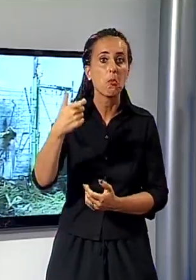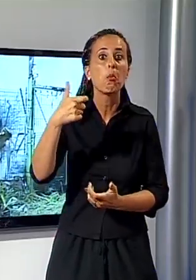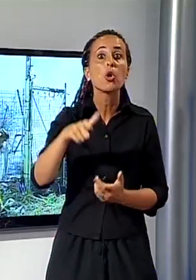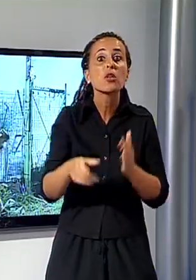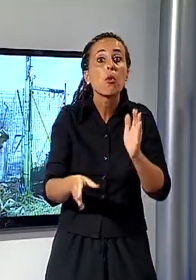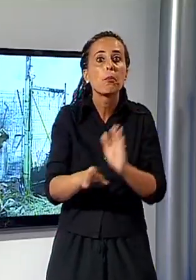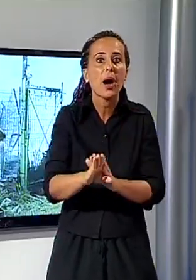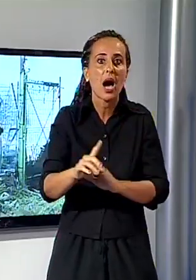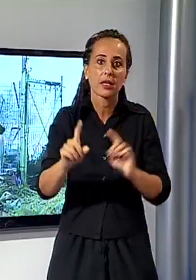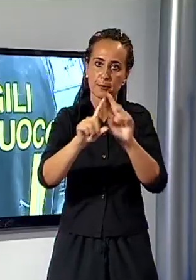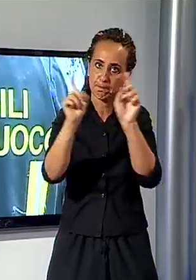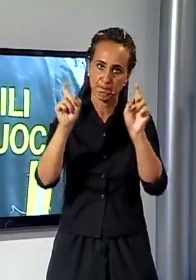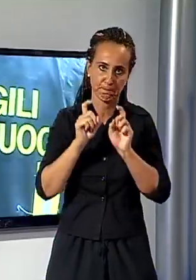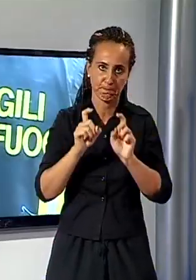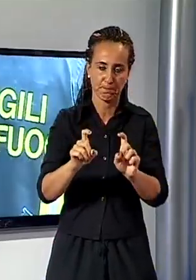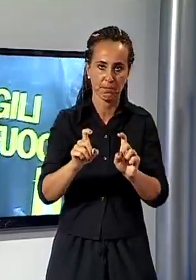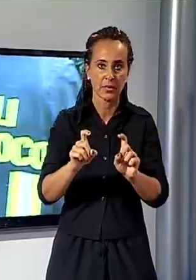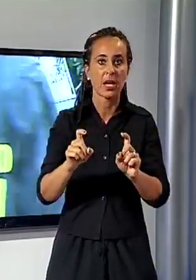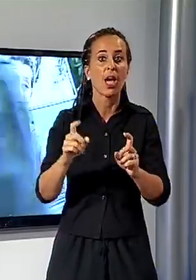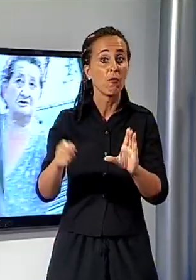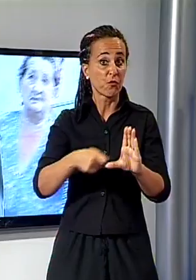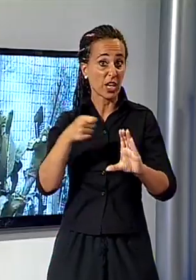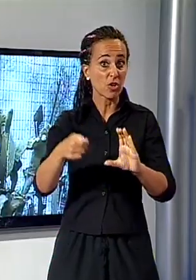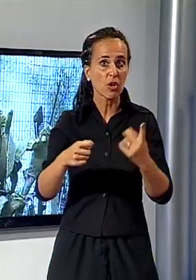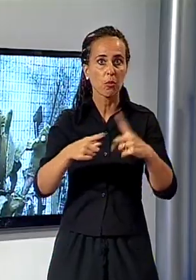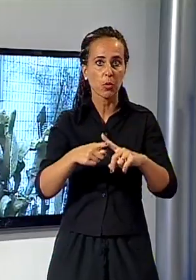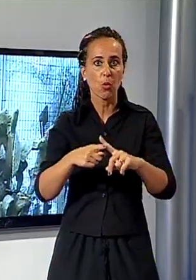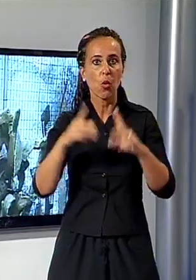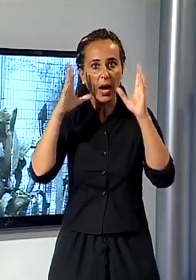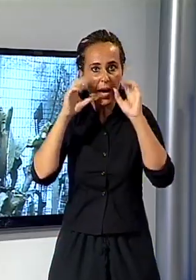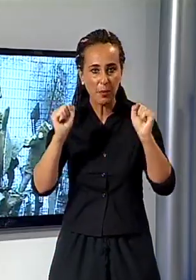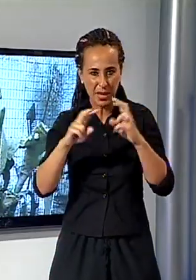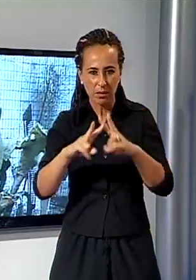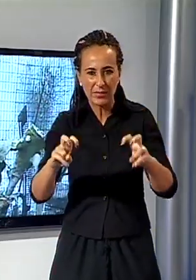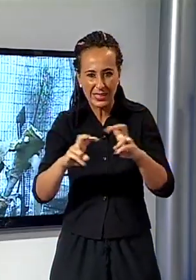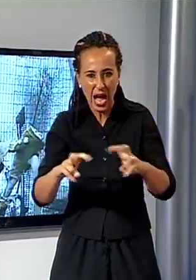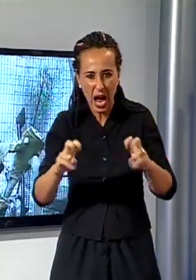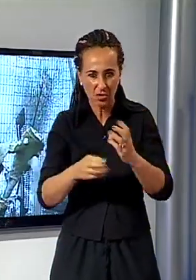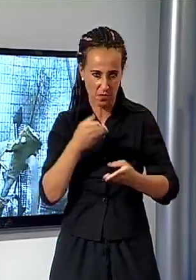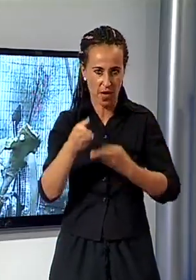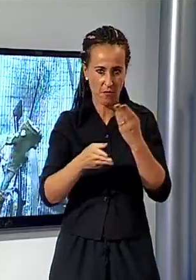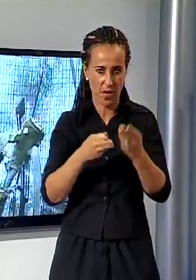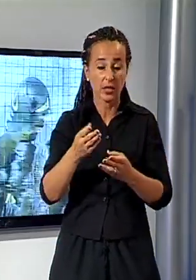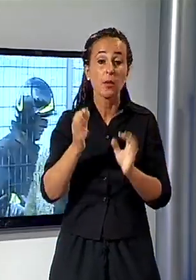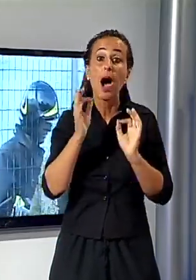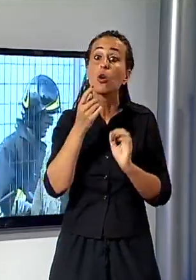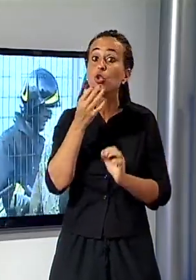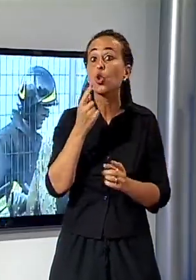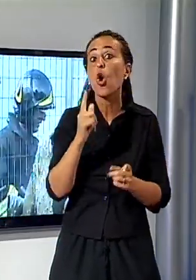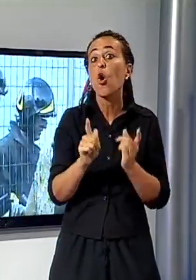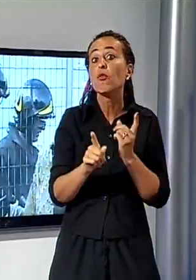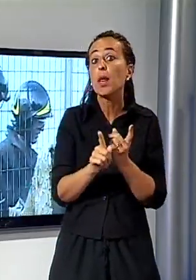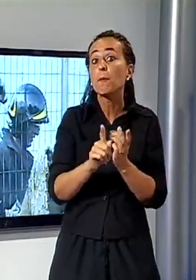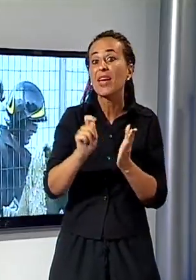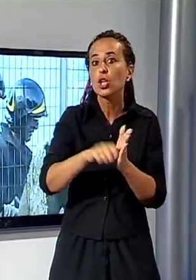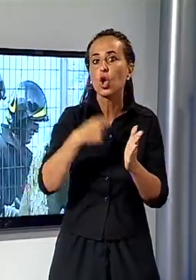intercettato sulla via per Camaiore ed è risultato che ha numerosi precedenti per vari reati. Adesso l'uomo si trova